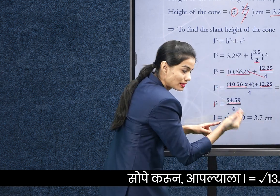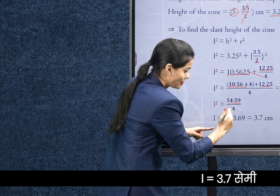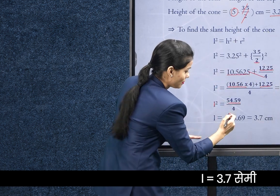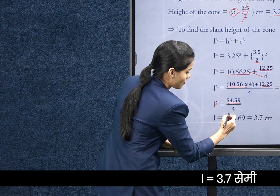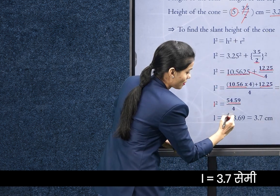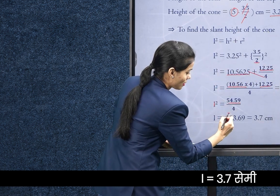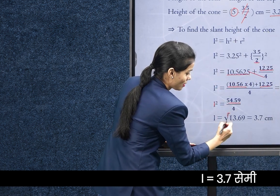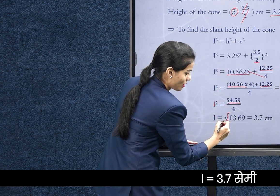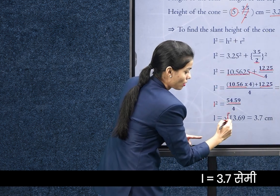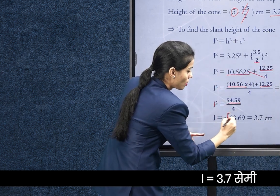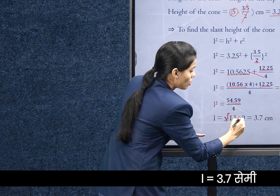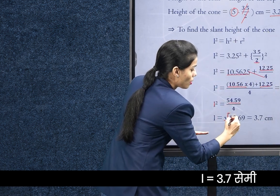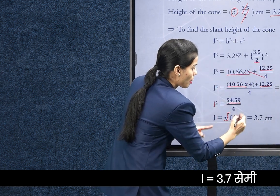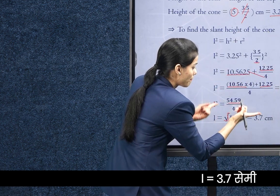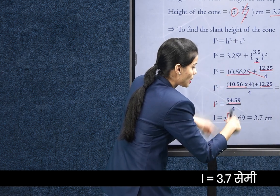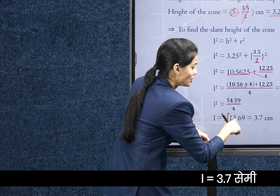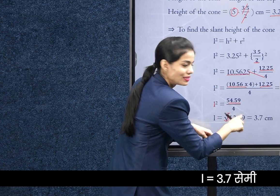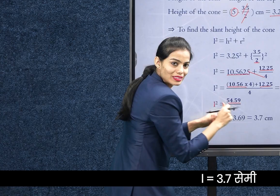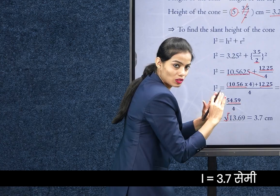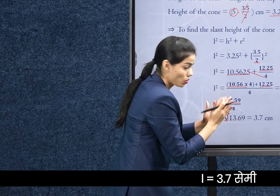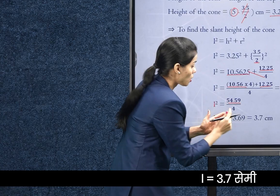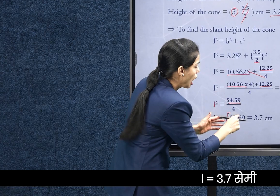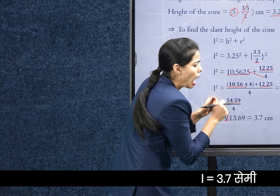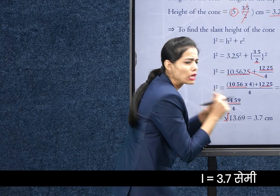L बरोबर 3.7 सेंटीमीटर.